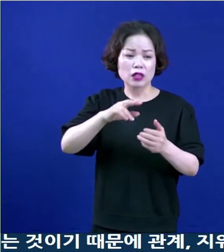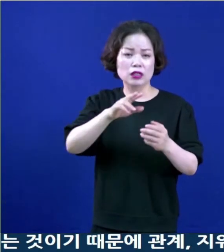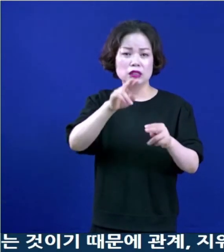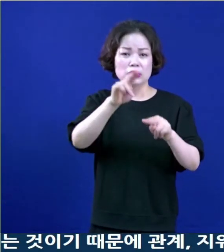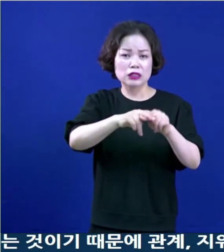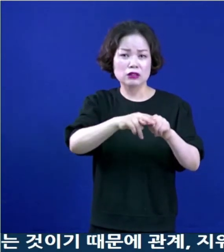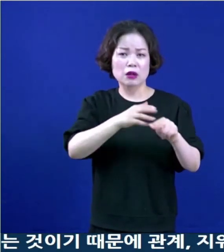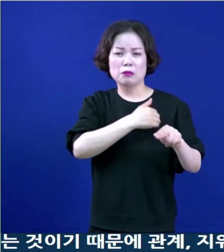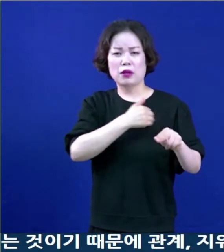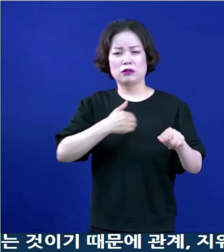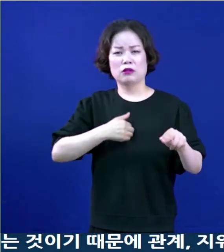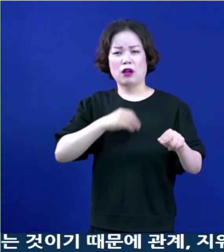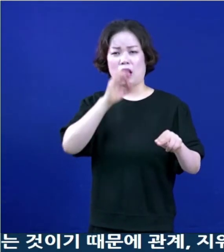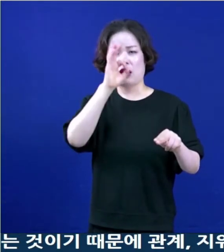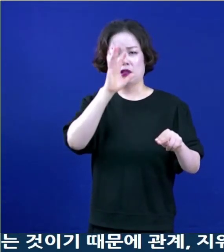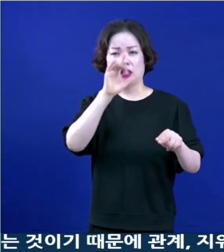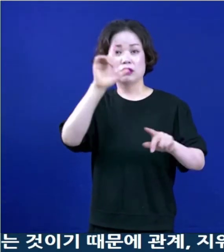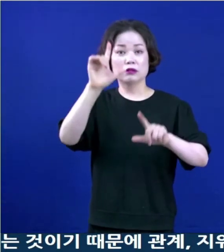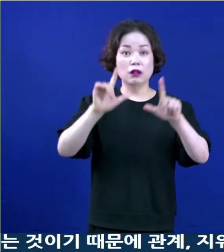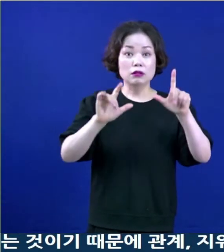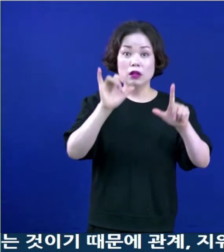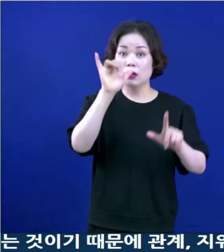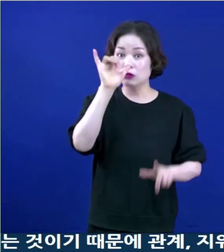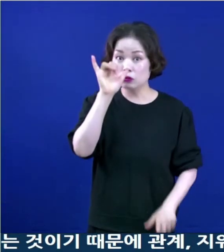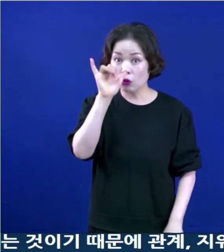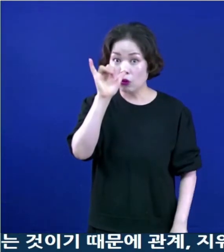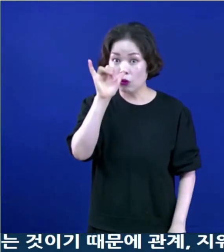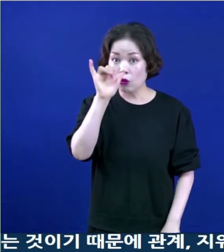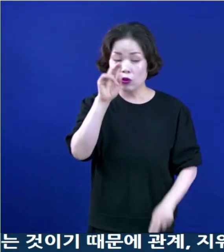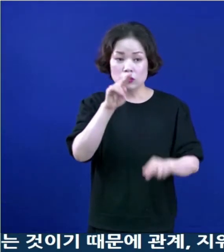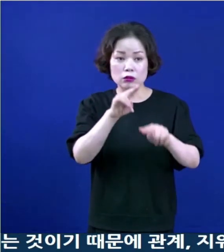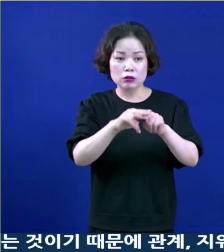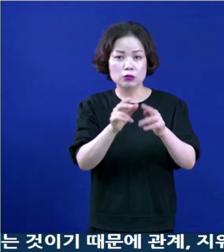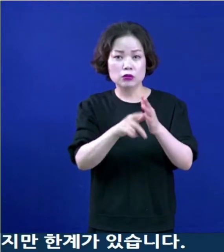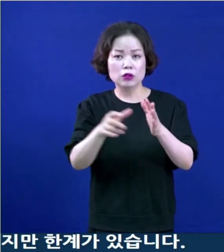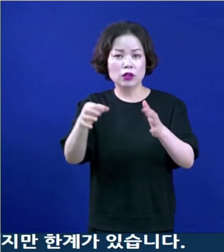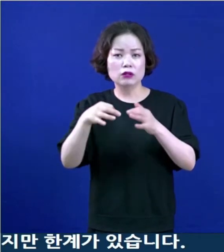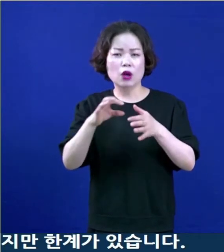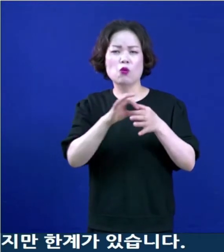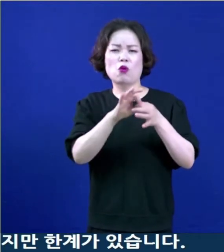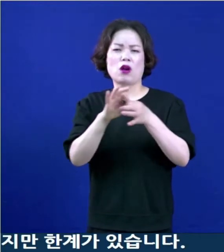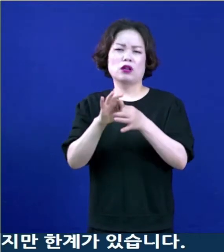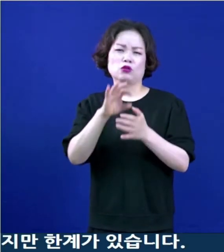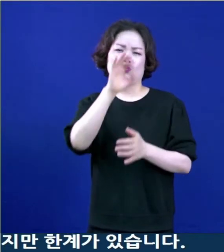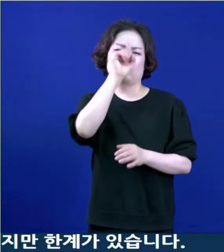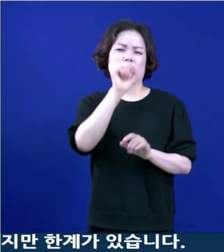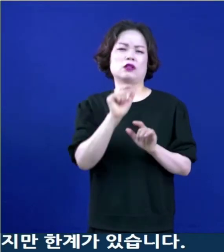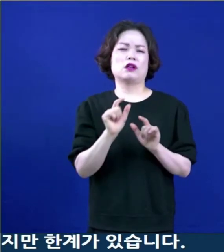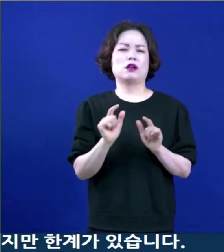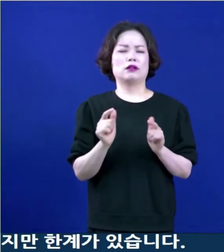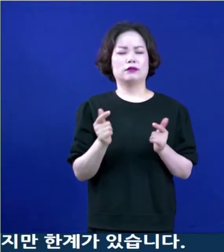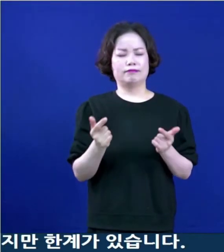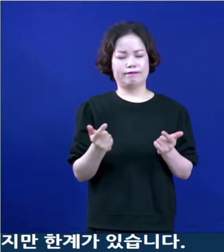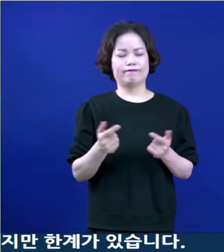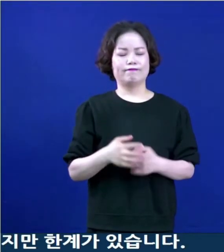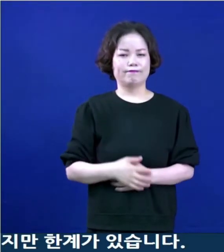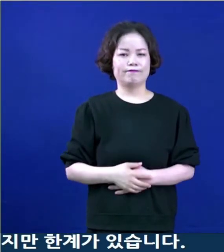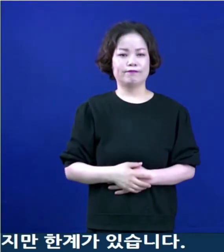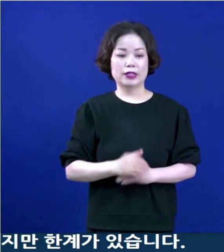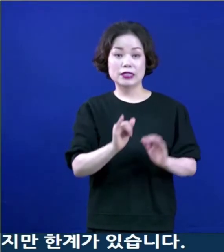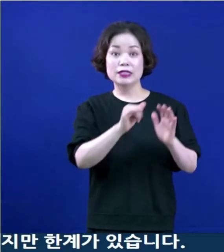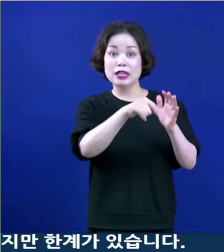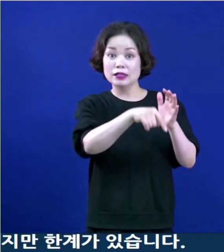만족스러워지 못한 상태에 있을 수 있습니다. 지위와 물질을 얻었는데 관계가 아주 나빠질 수도 있습니다.